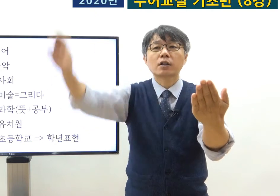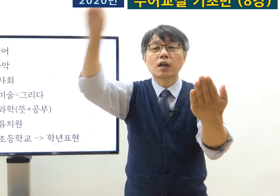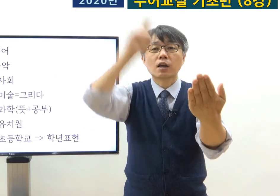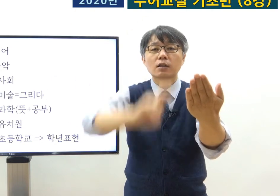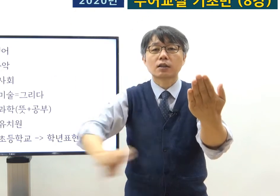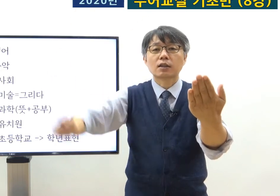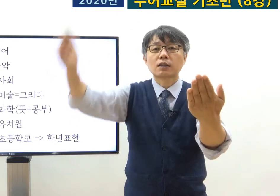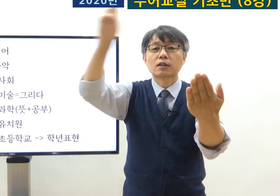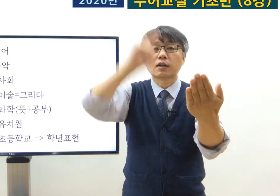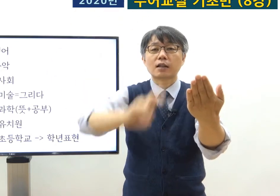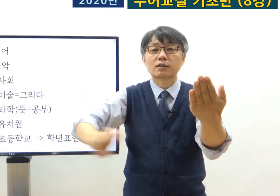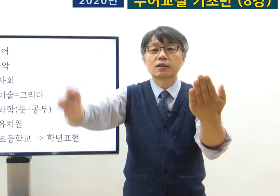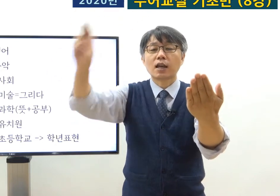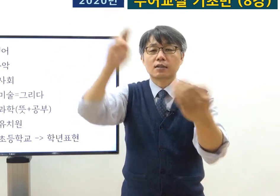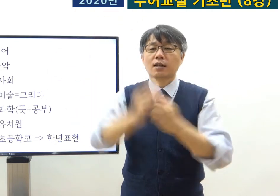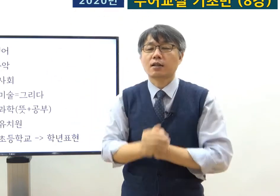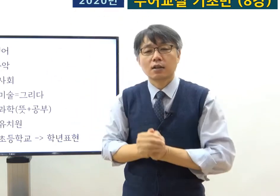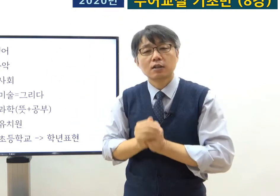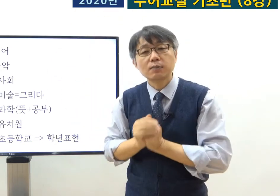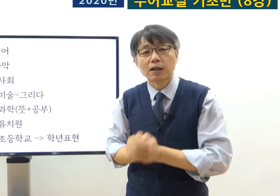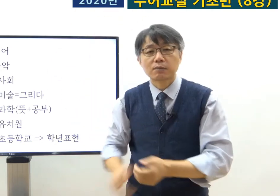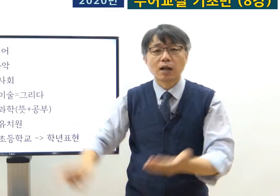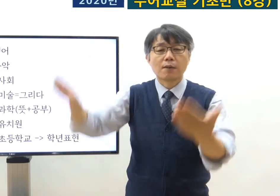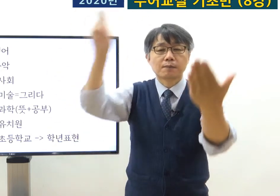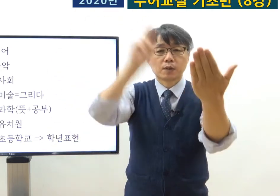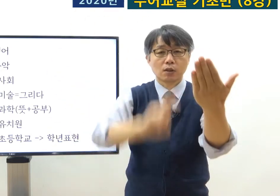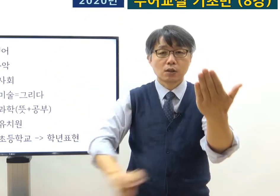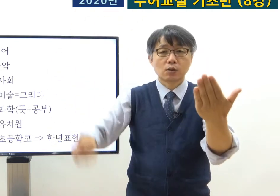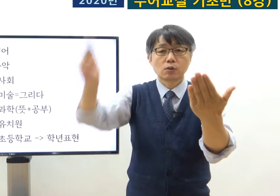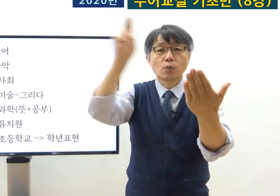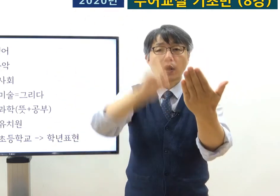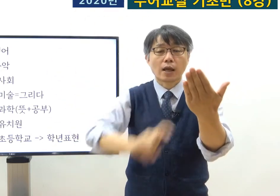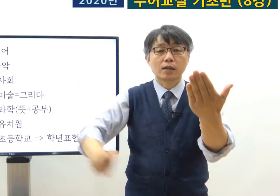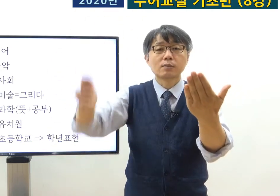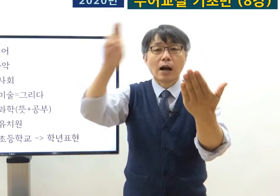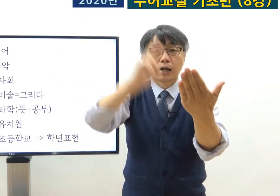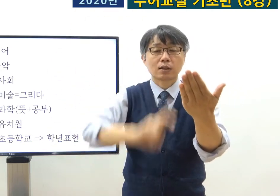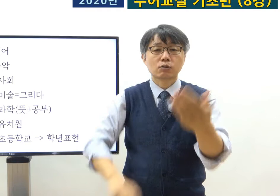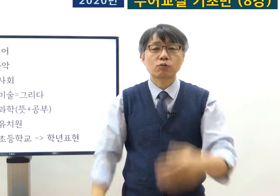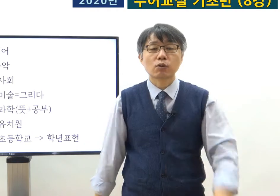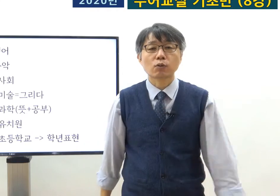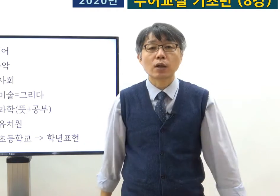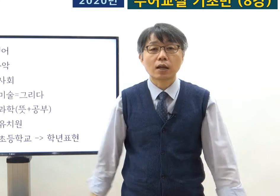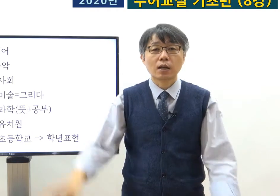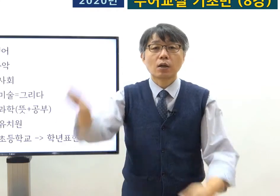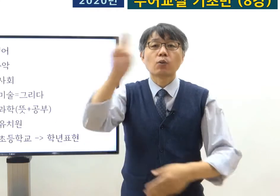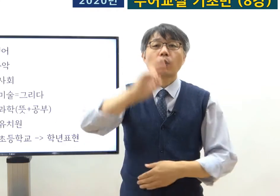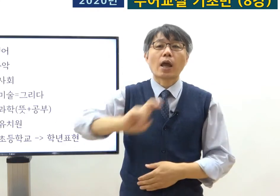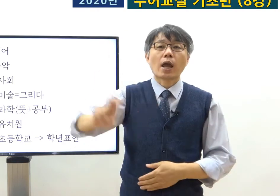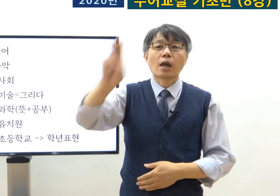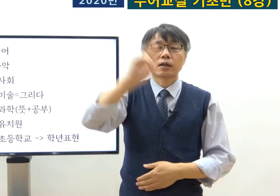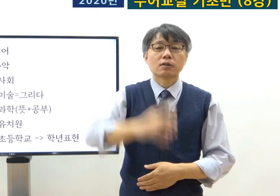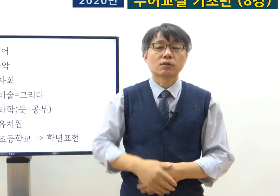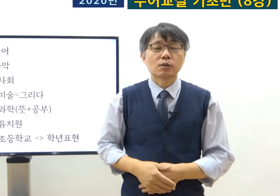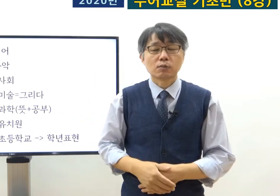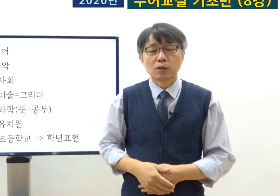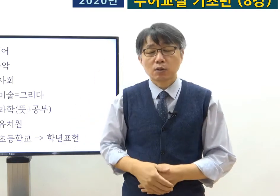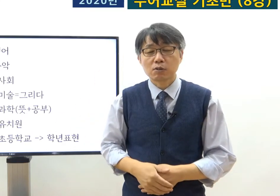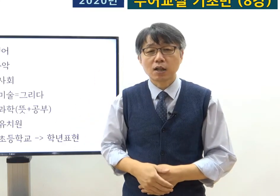이렇게 들어가는 이게 이제 음악입니다. 음악. 수어로 노래. 그래서 처음 시작할